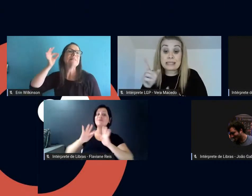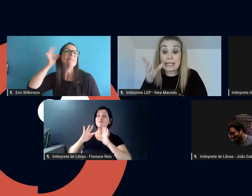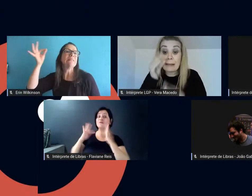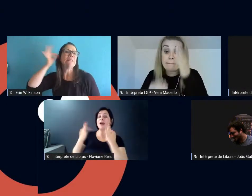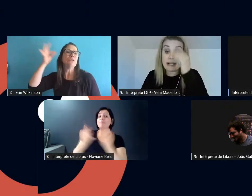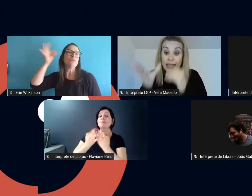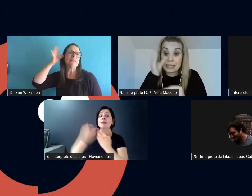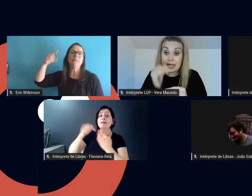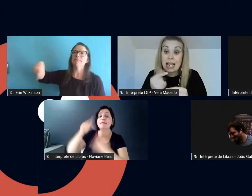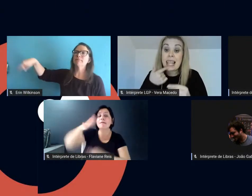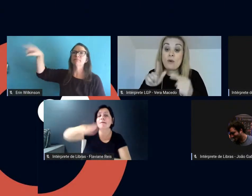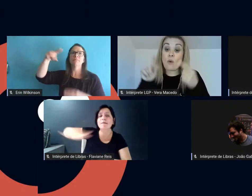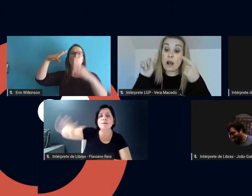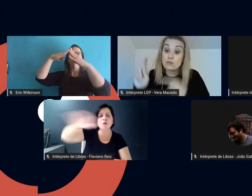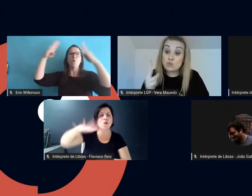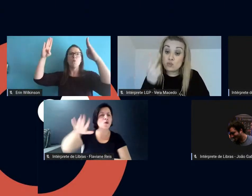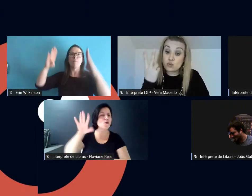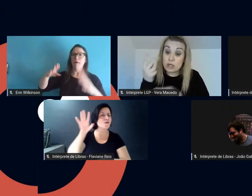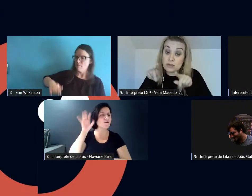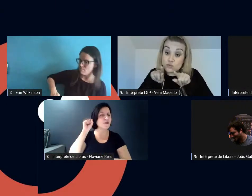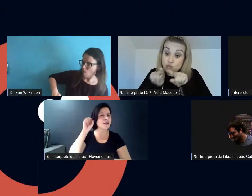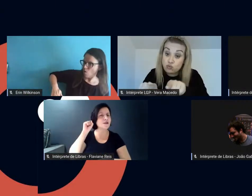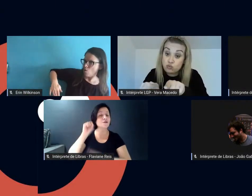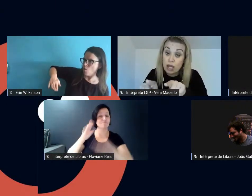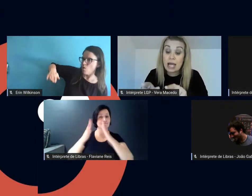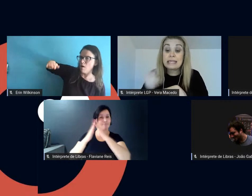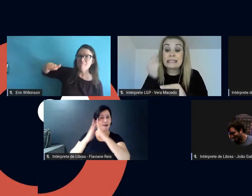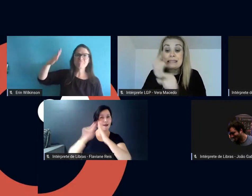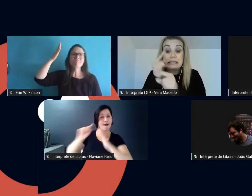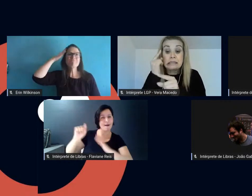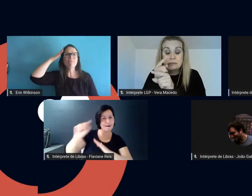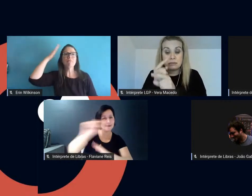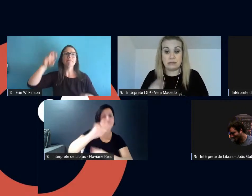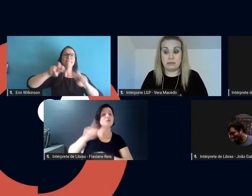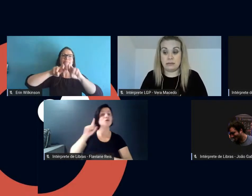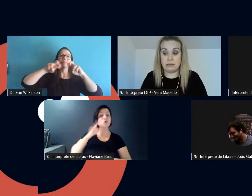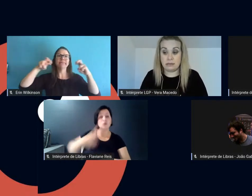apreender tais informações de maneira